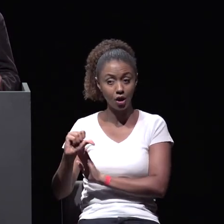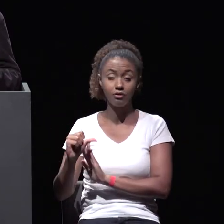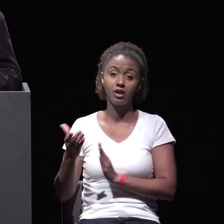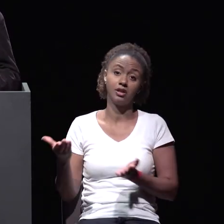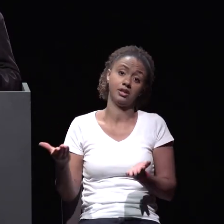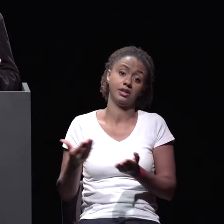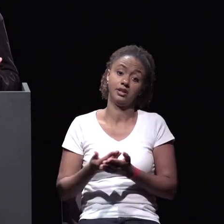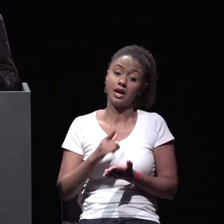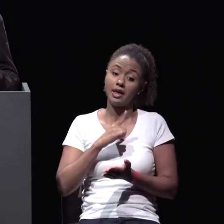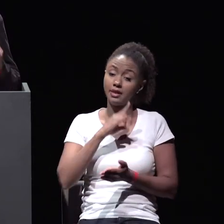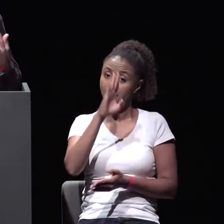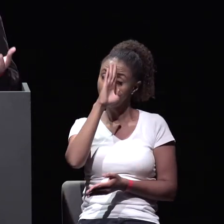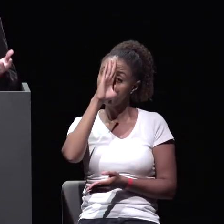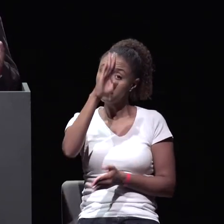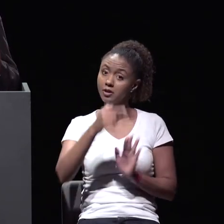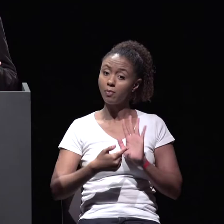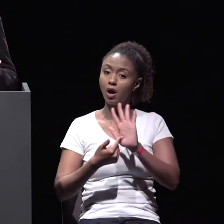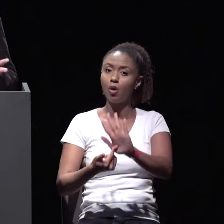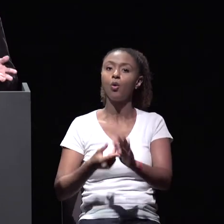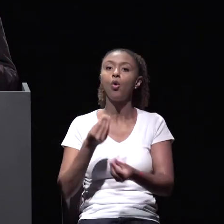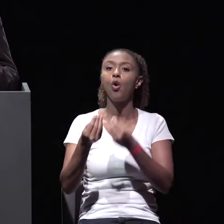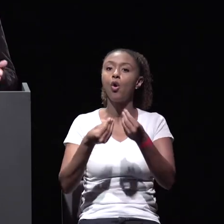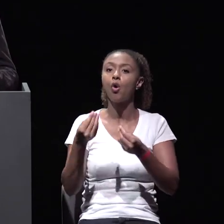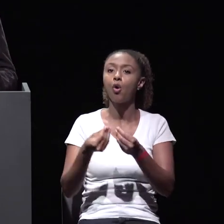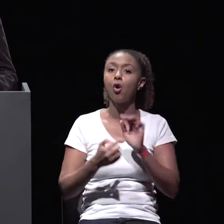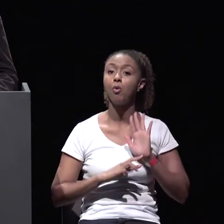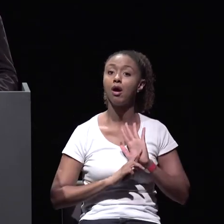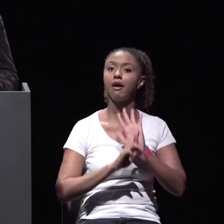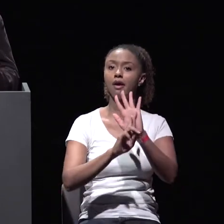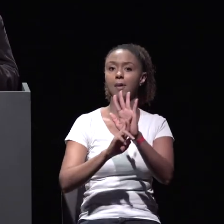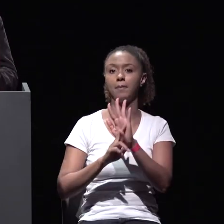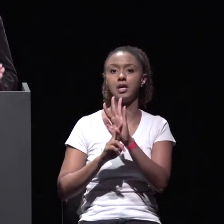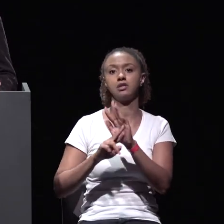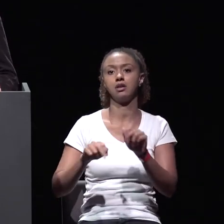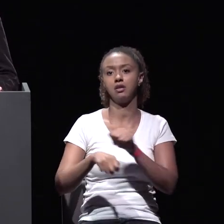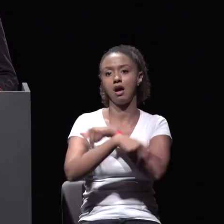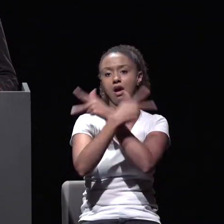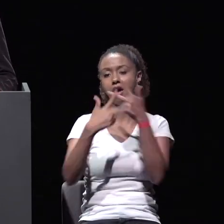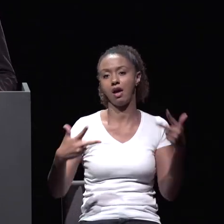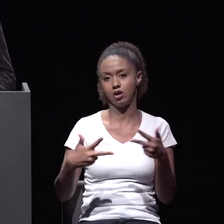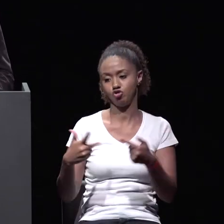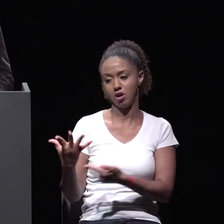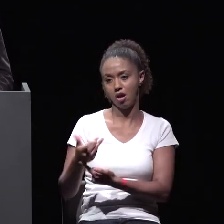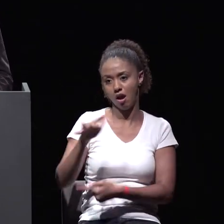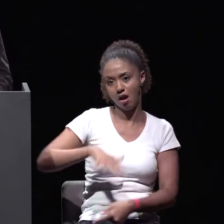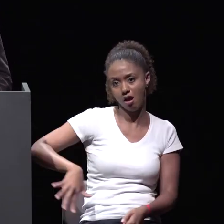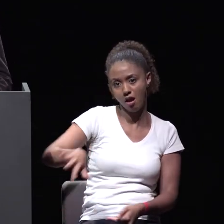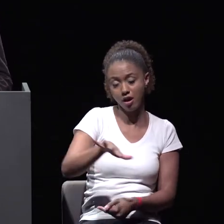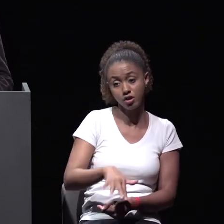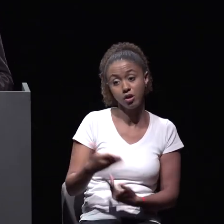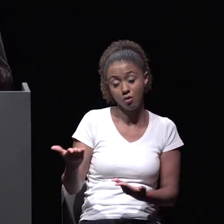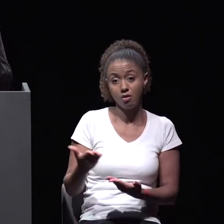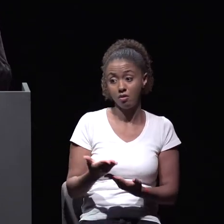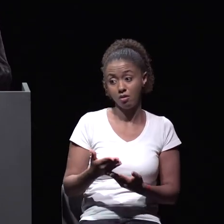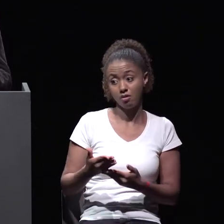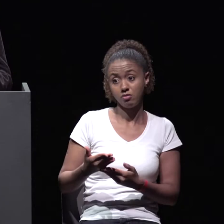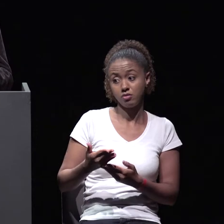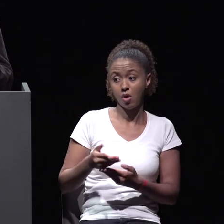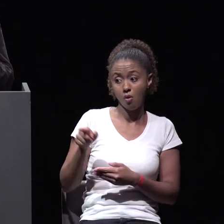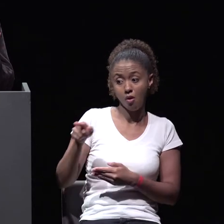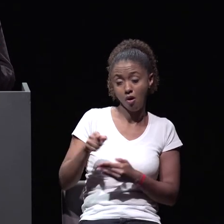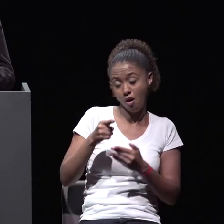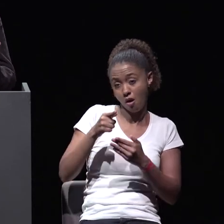sobre a representação étnica dos artistas e uso então é incontornável essa obra do mário de andrade é pra gente